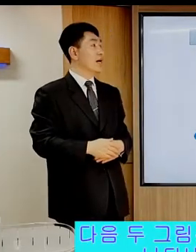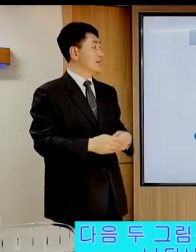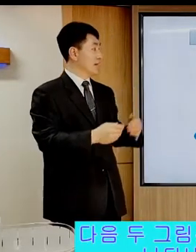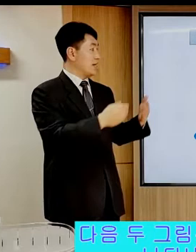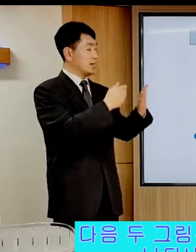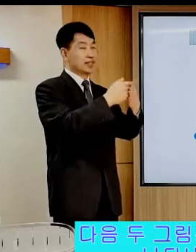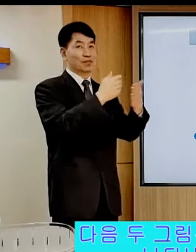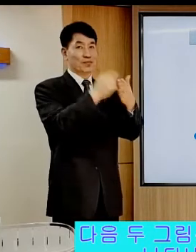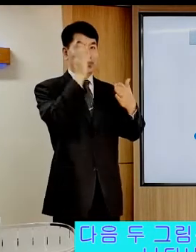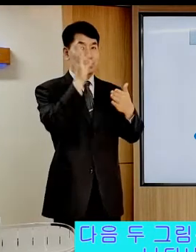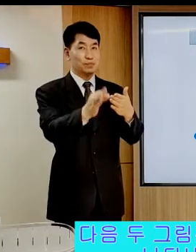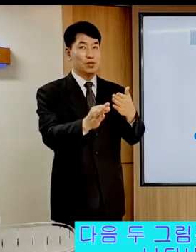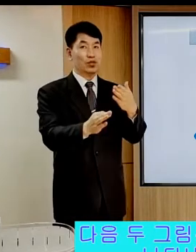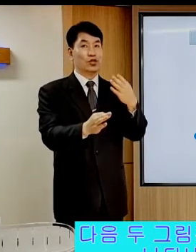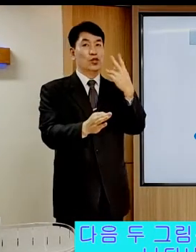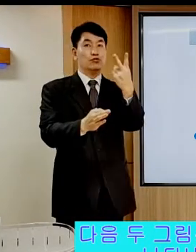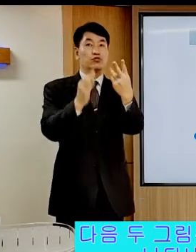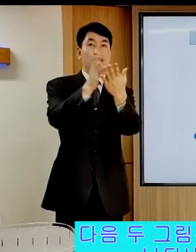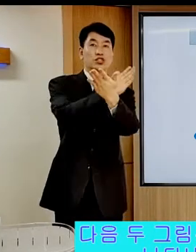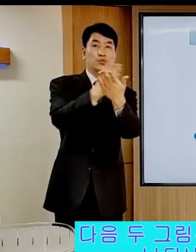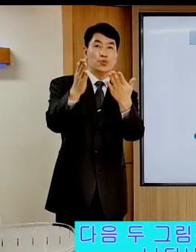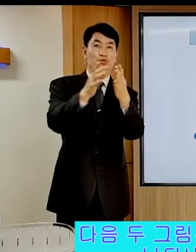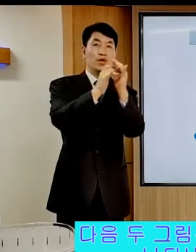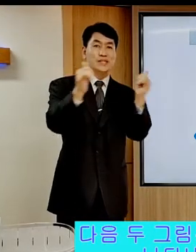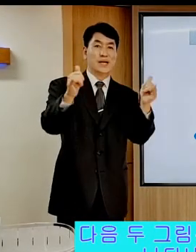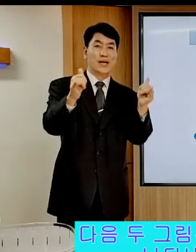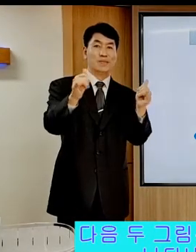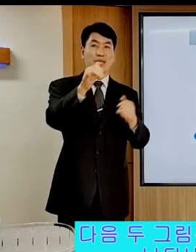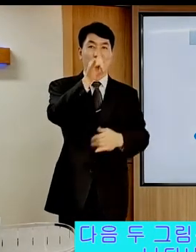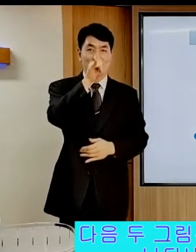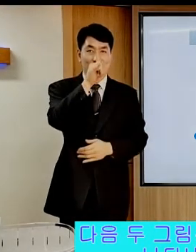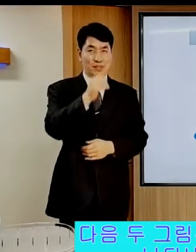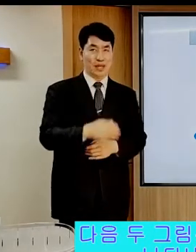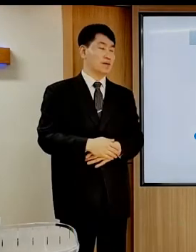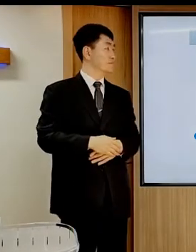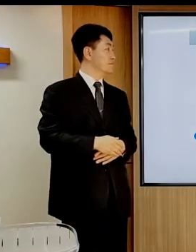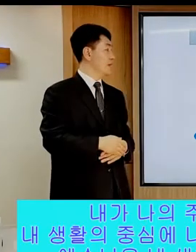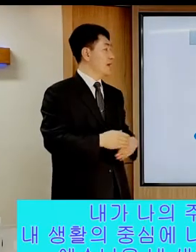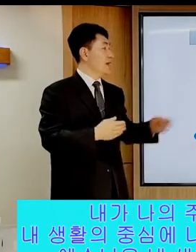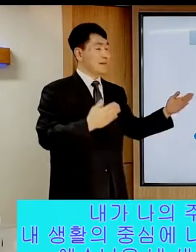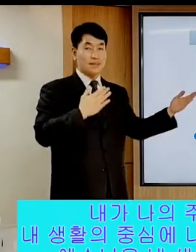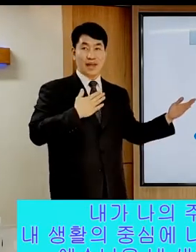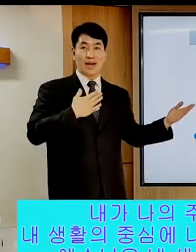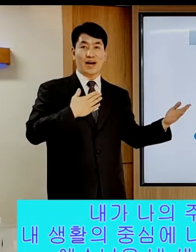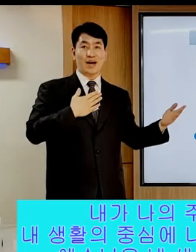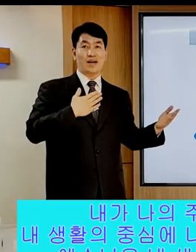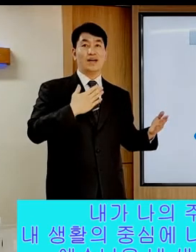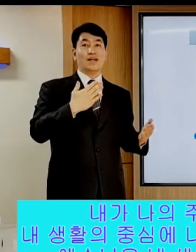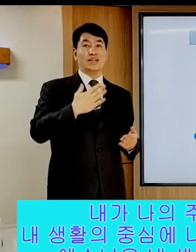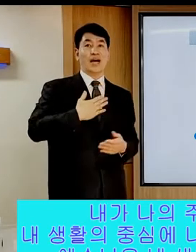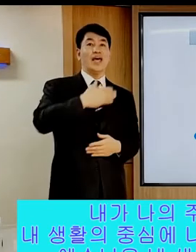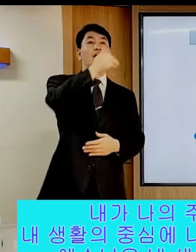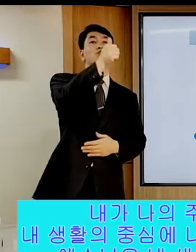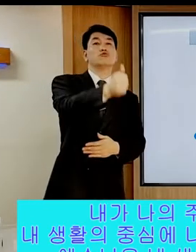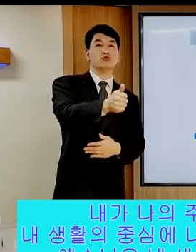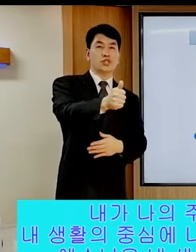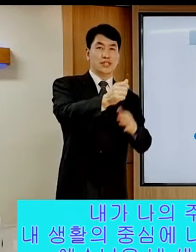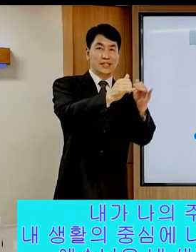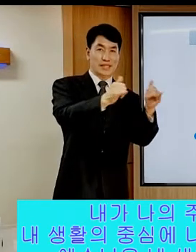자, 그림 보시면 두 가지 종류의 사람이 있습니다. 내가 나의 주인인 사람은